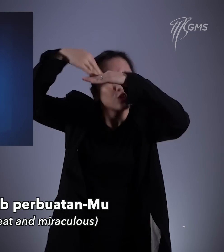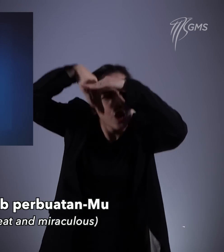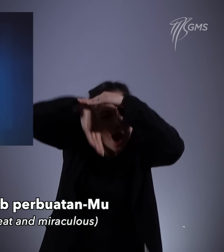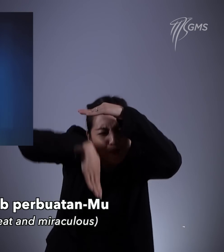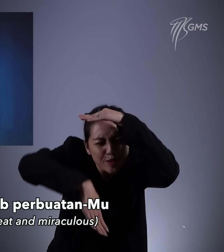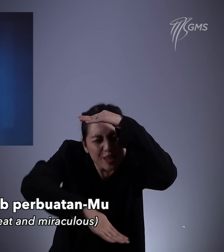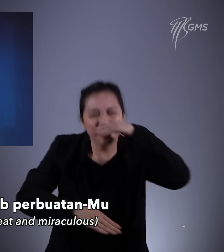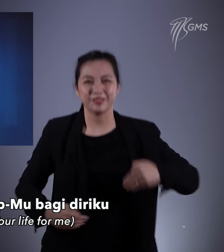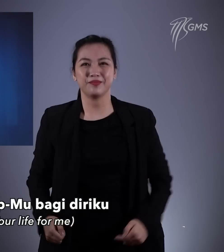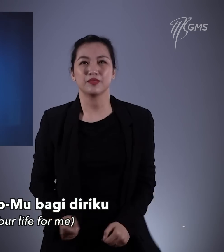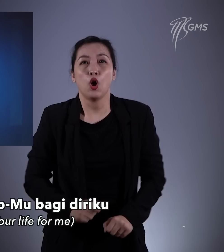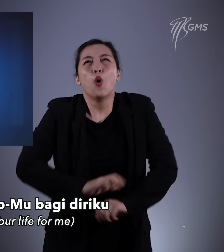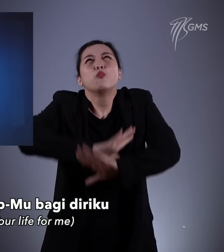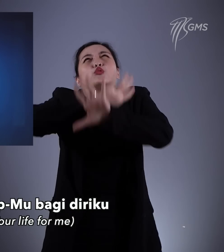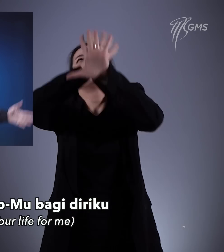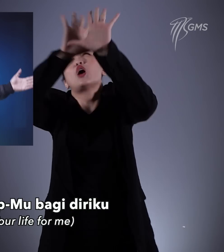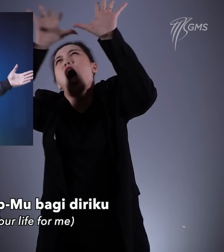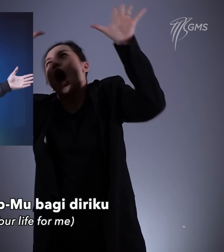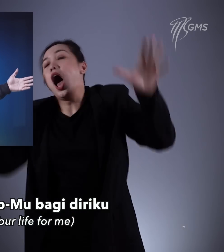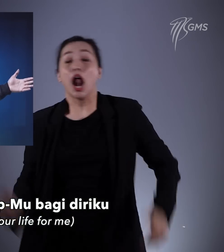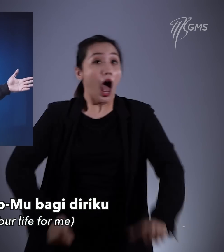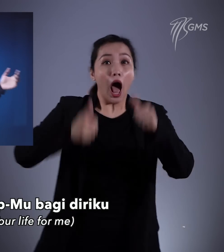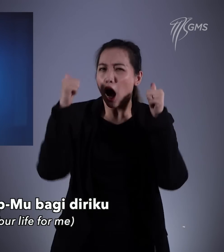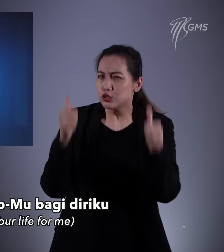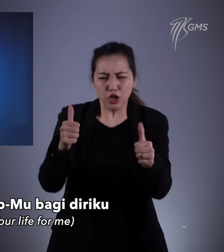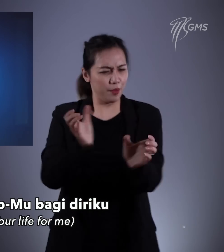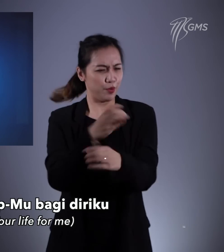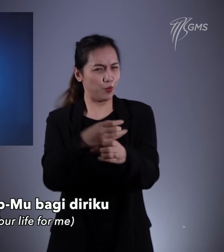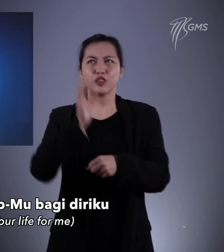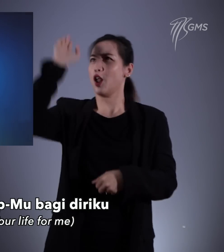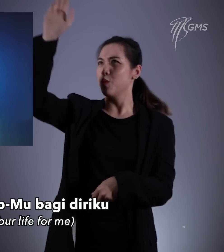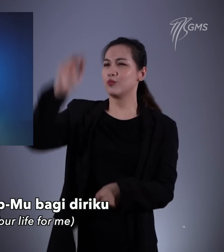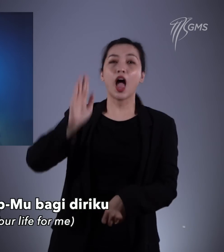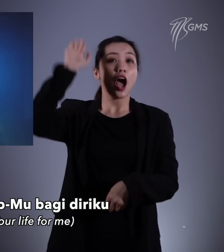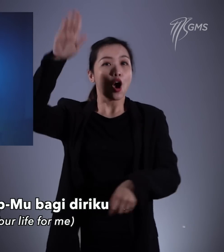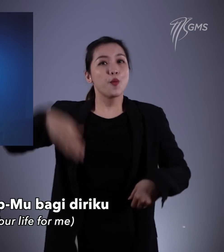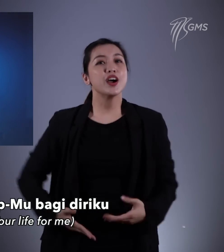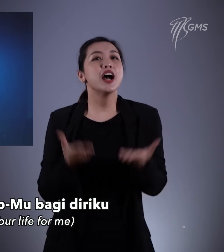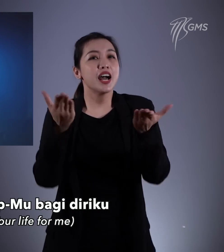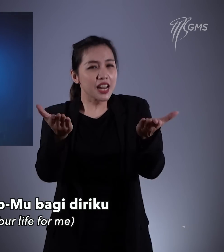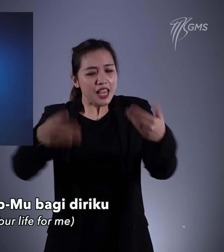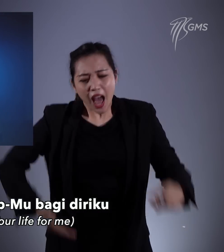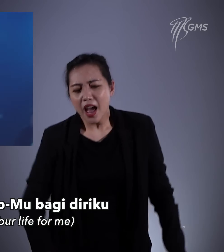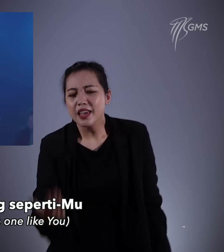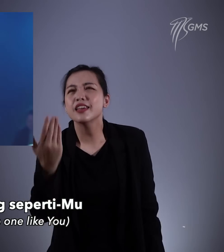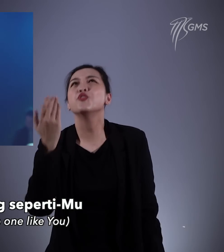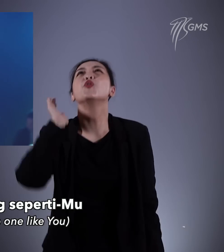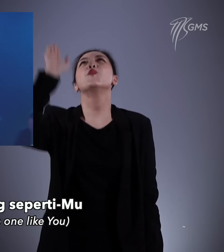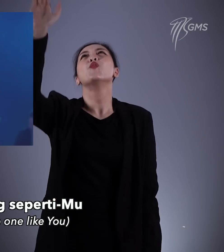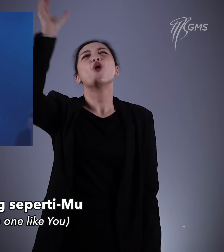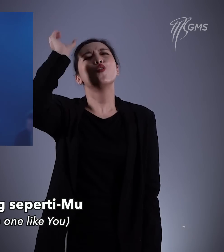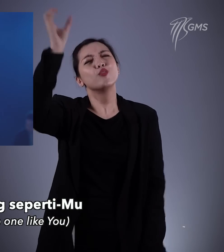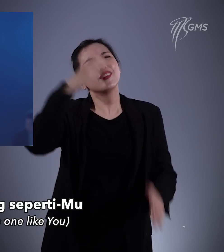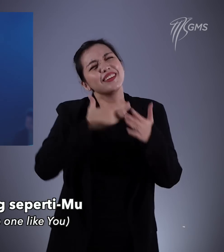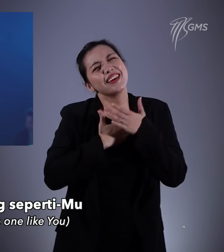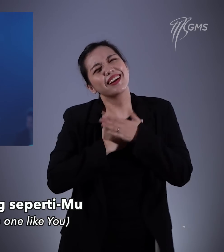tiada terselami, besar dan ajaib perbuatanmu. Kau beri